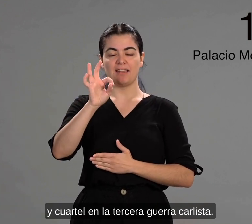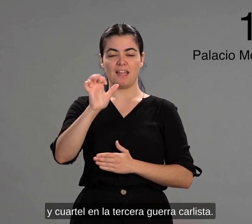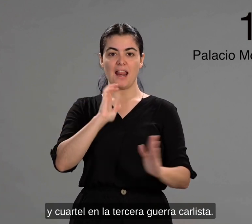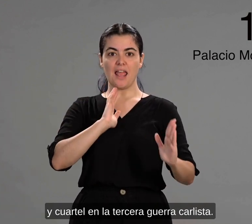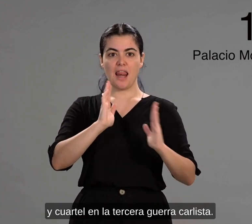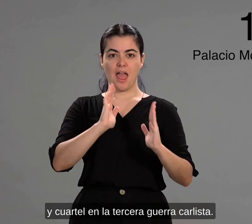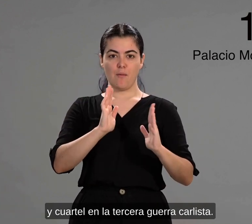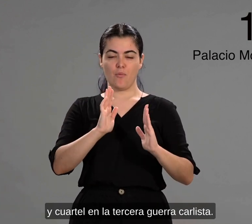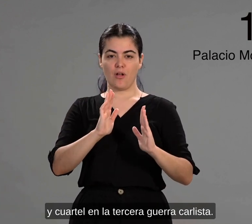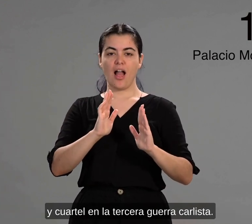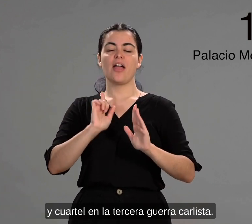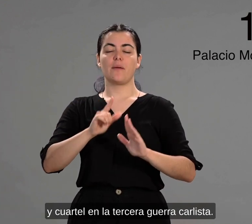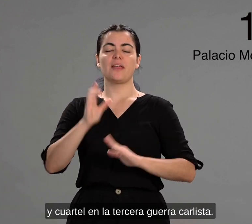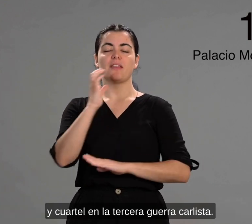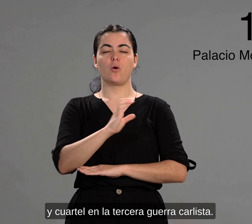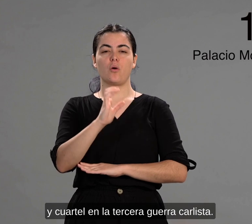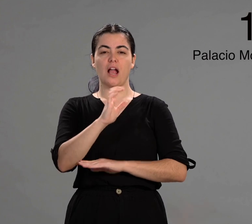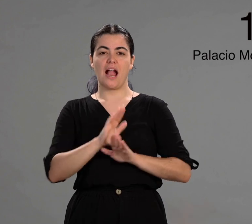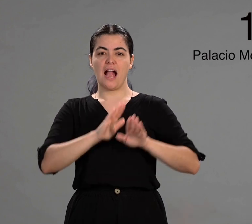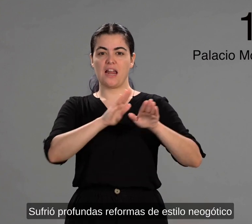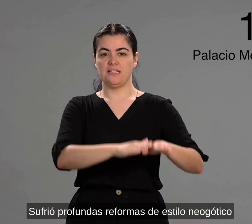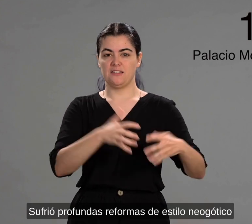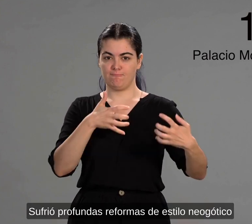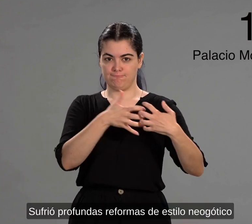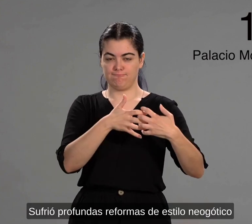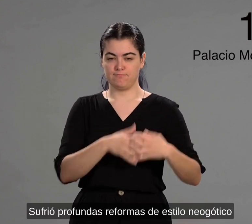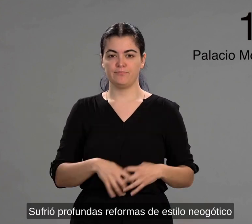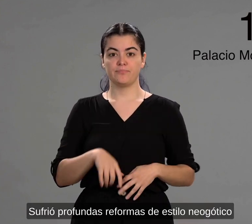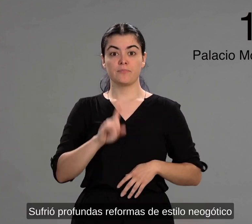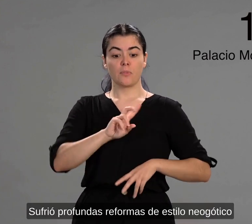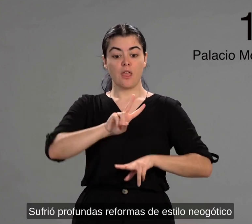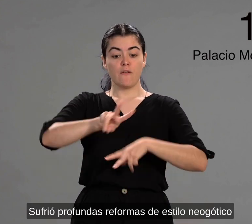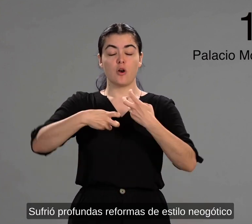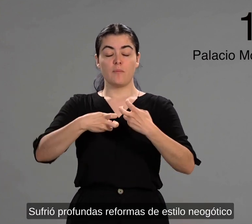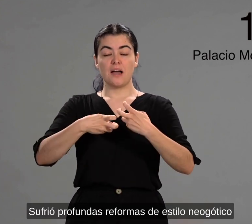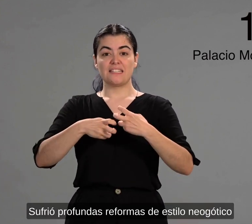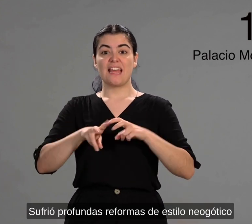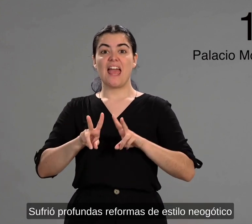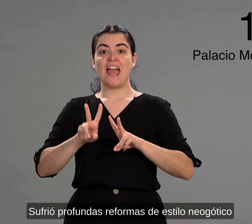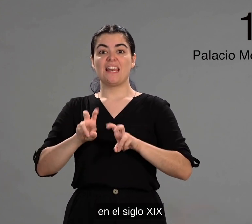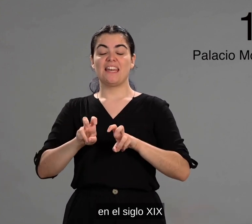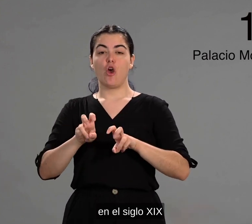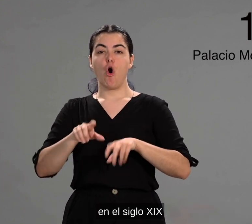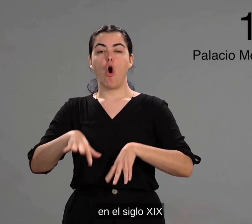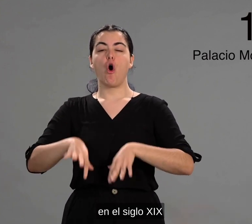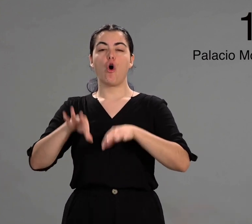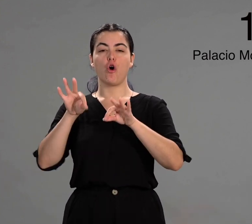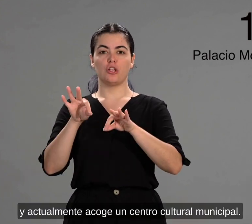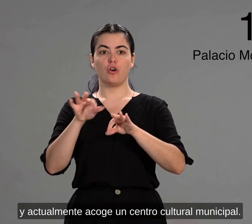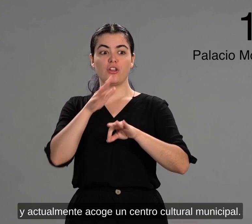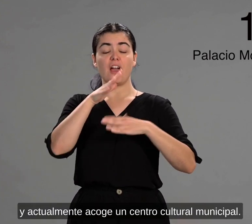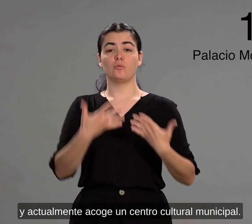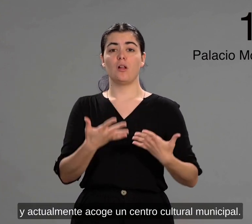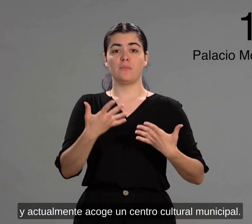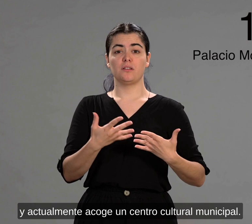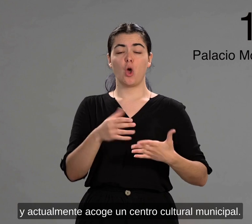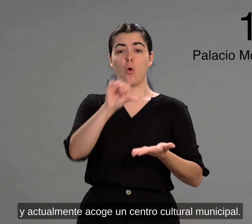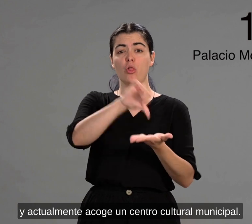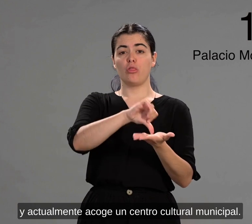la Tercera Guerra Carlista. Sufrió profundas reformas de estilo neogótico en el siglo XIX y actualmente acoge un centro cultural